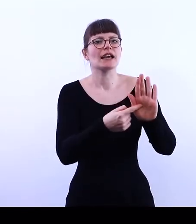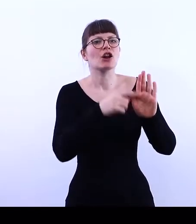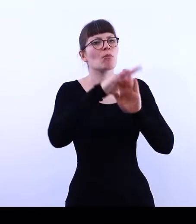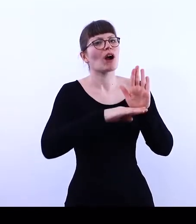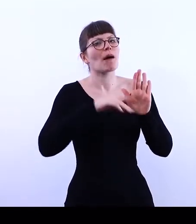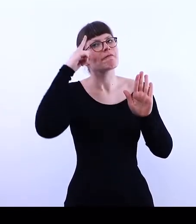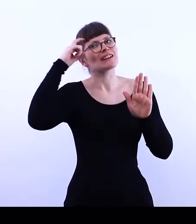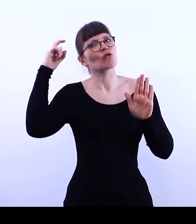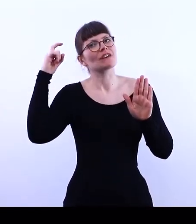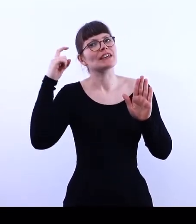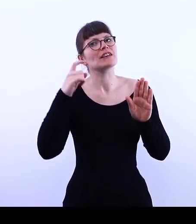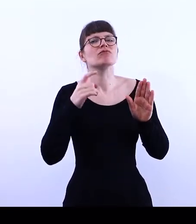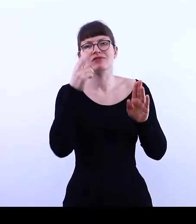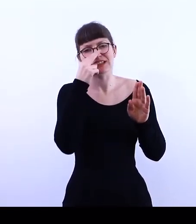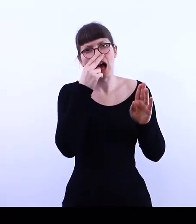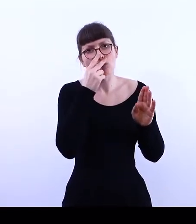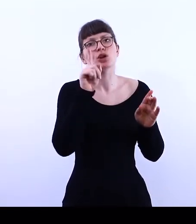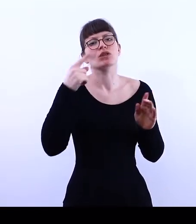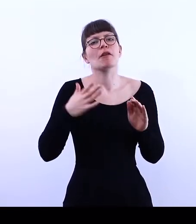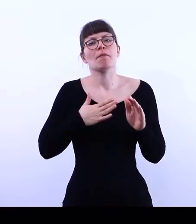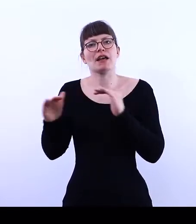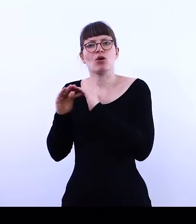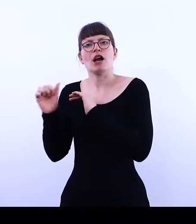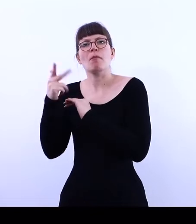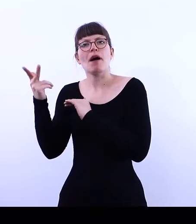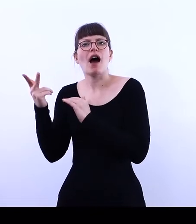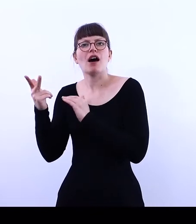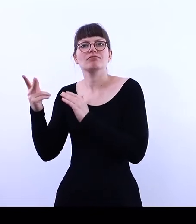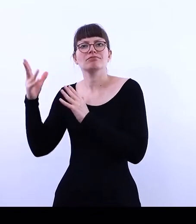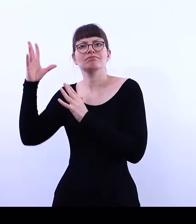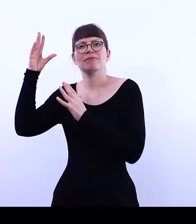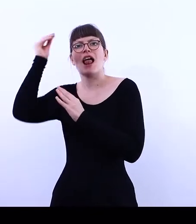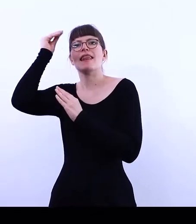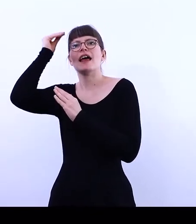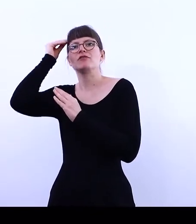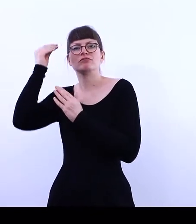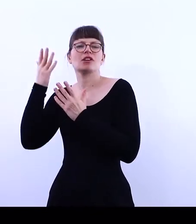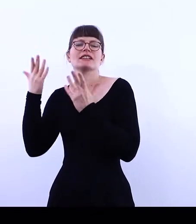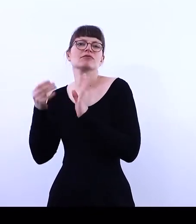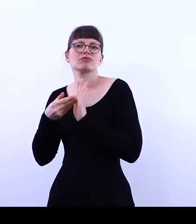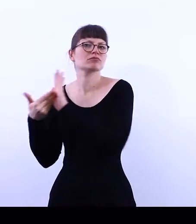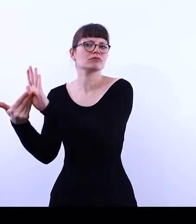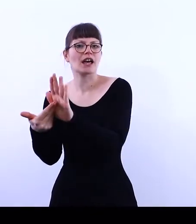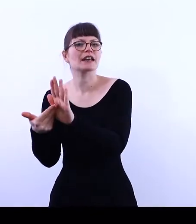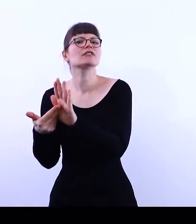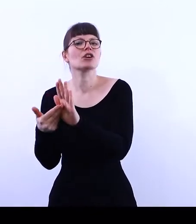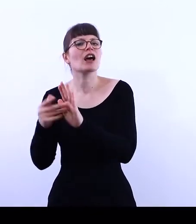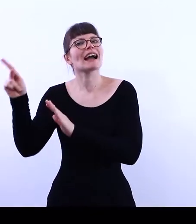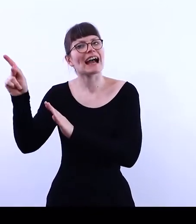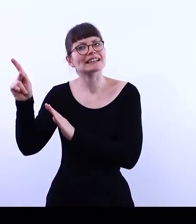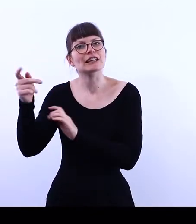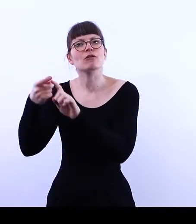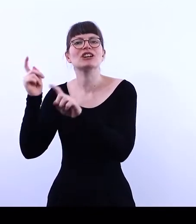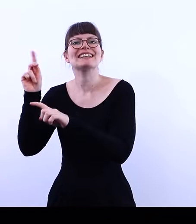Förderansatz, bevor mein Kollege ein paar Learnings teilt und die Katrin von Mediale Pfade dann euch einen Einblick in die